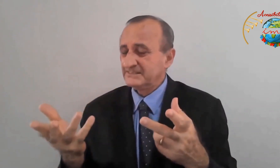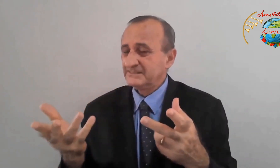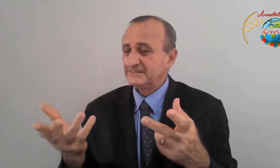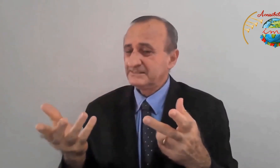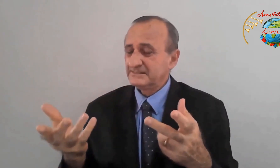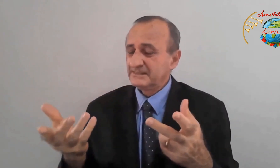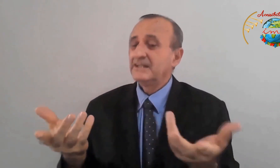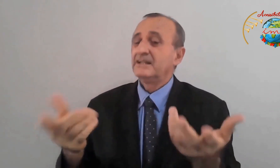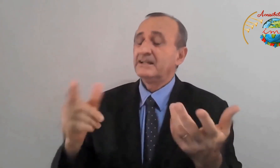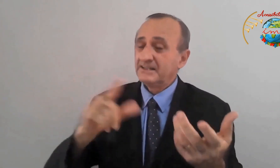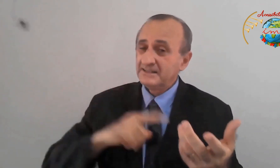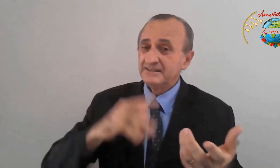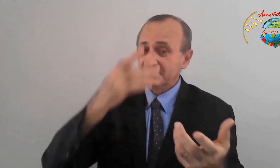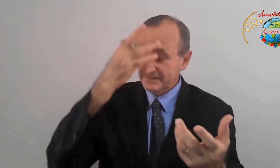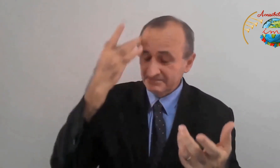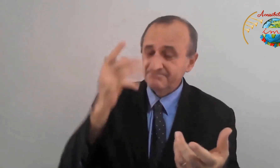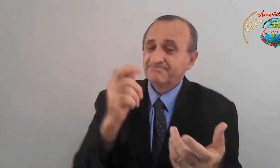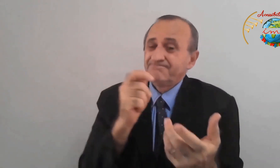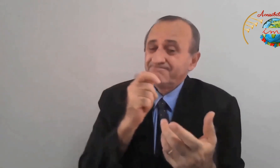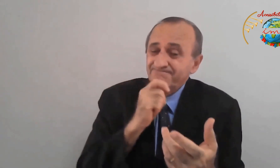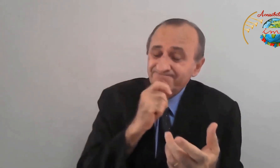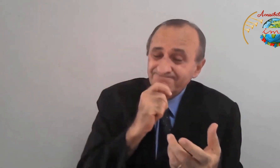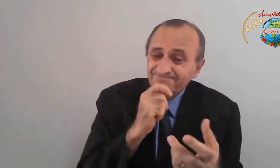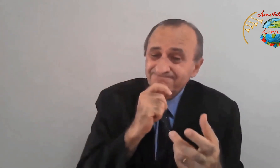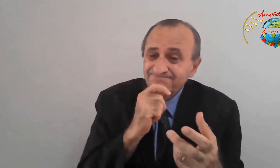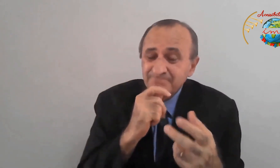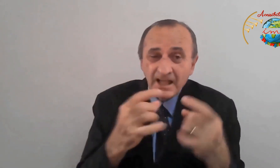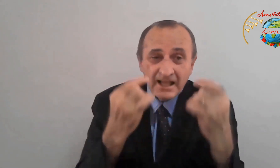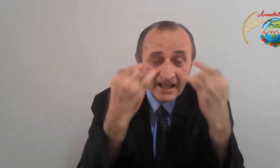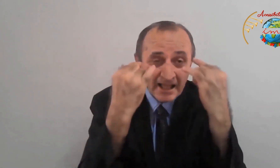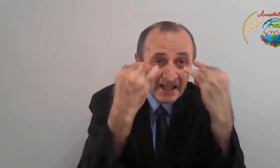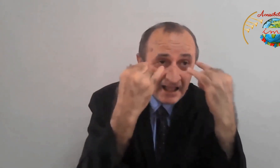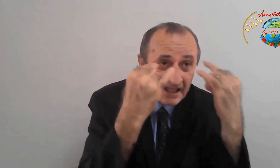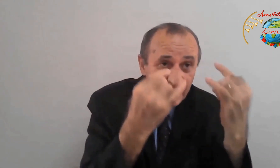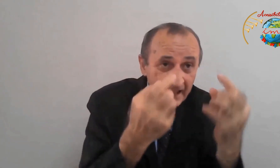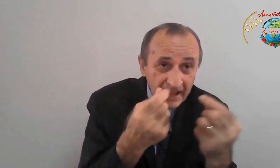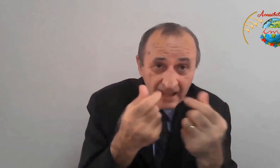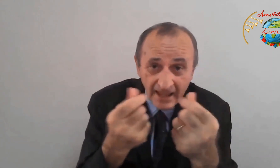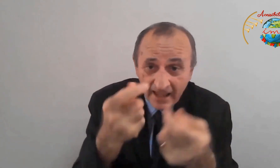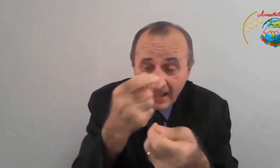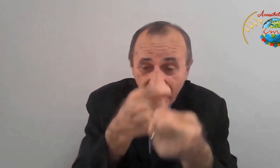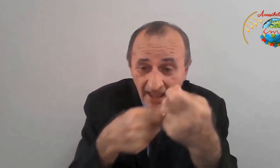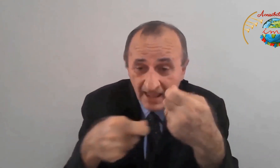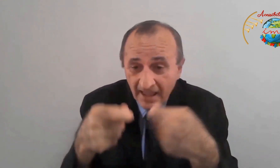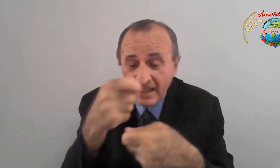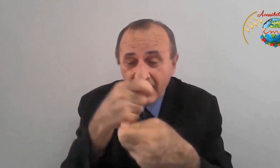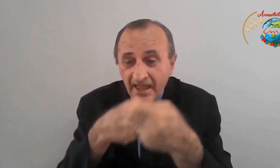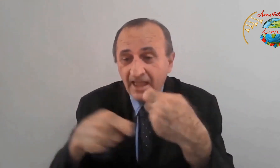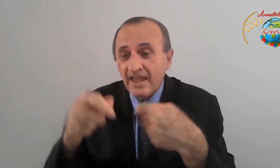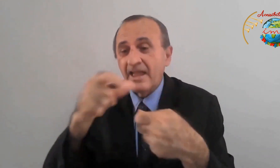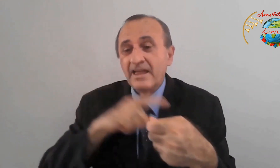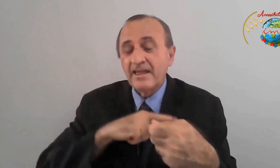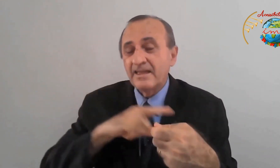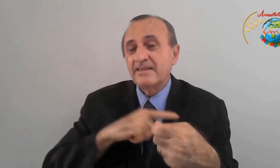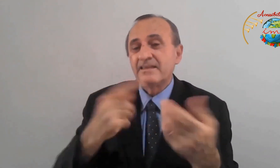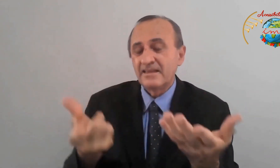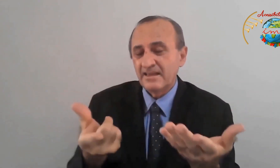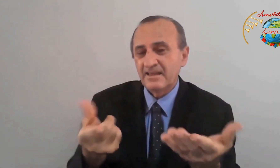muitos anos passados, há pessoas ainda que vê a Bíblia por um campo